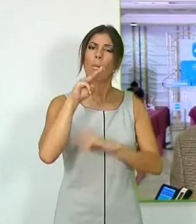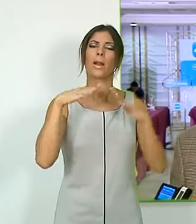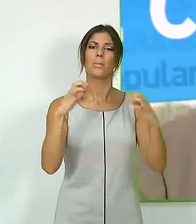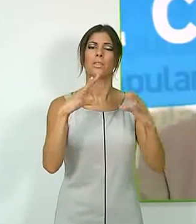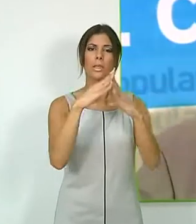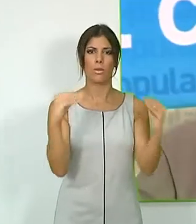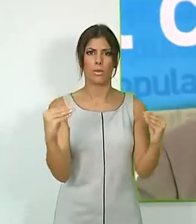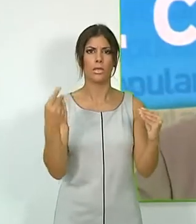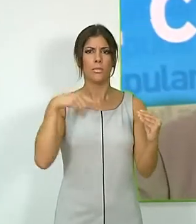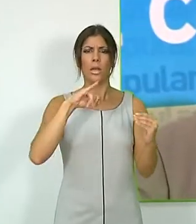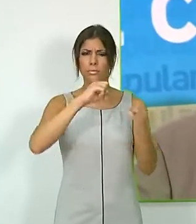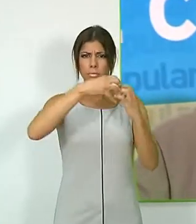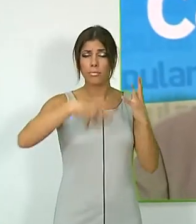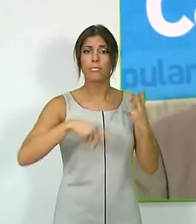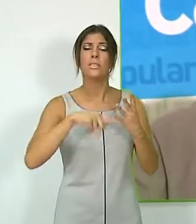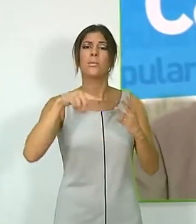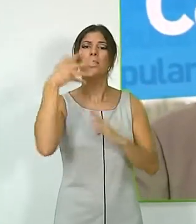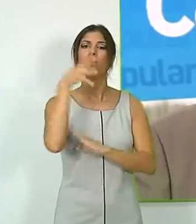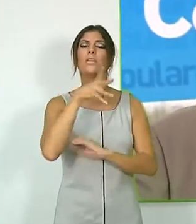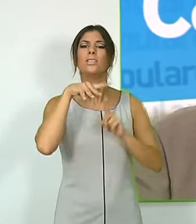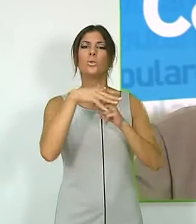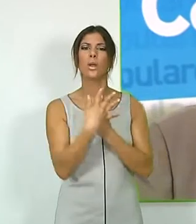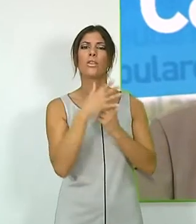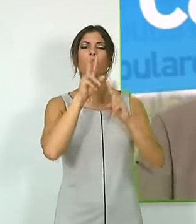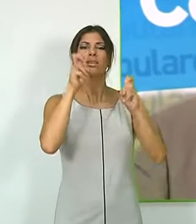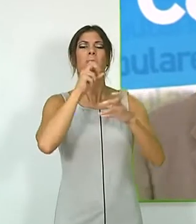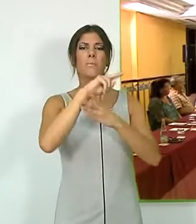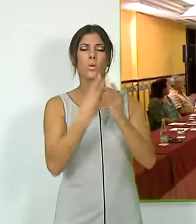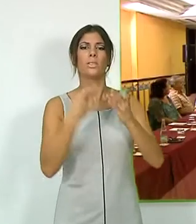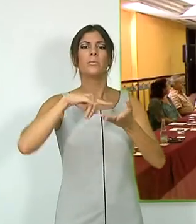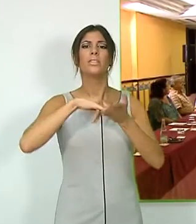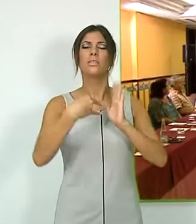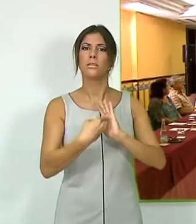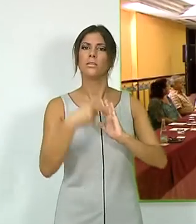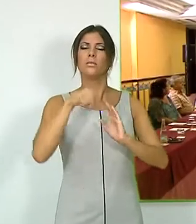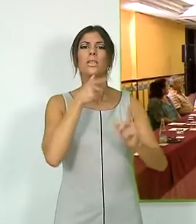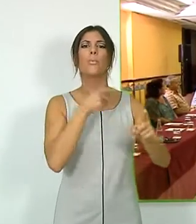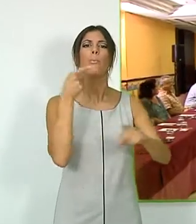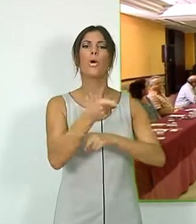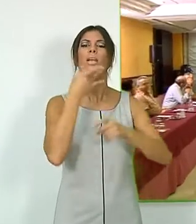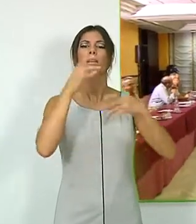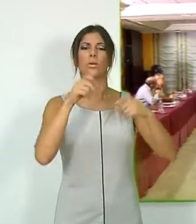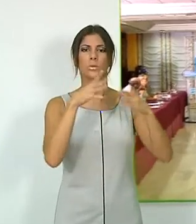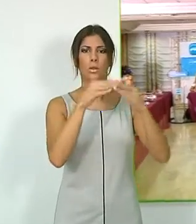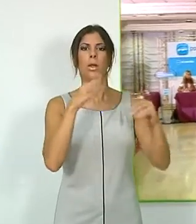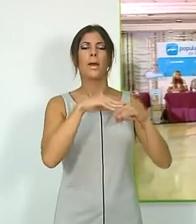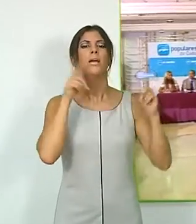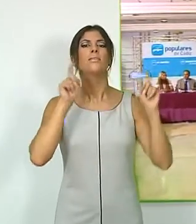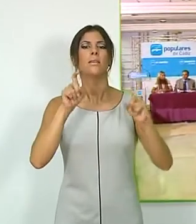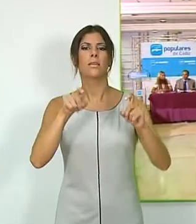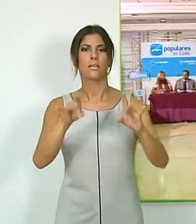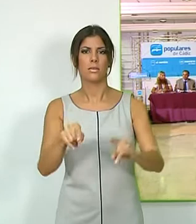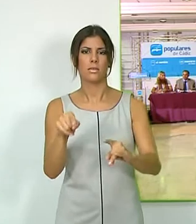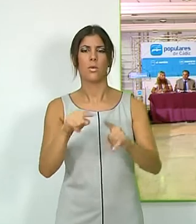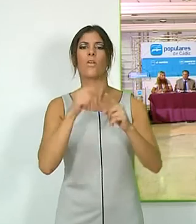de Andalucía. En otro orden de cosas, Pérez ha denunciado la situación del bilingüismo y el sistema impuesto por la Junta para acceder a esta